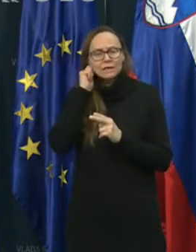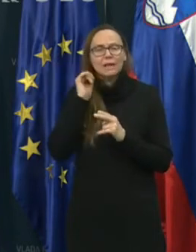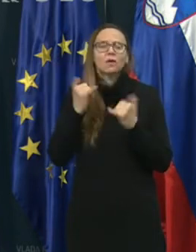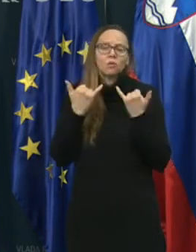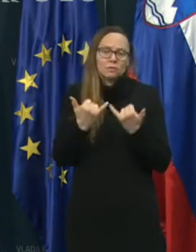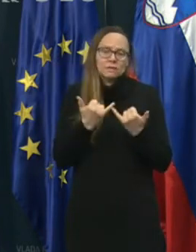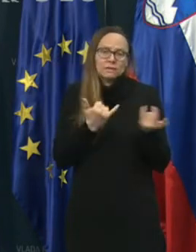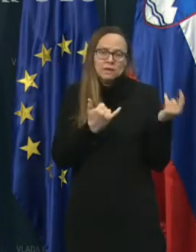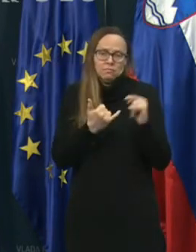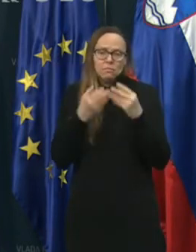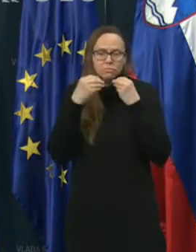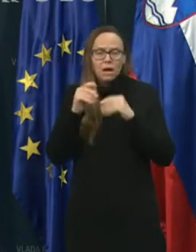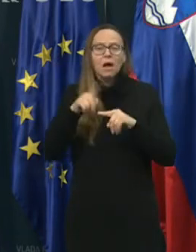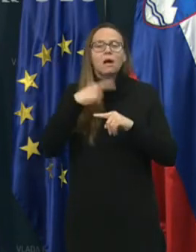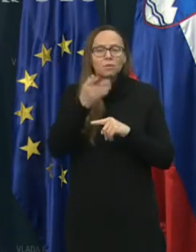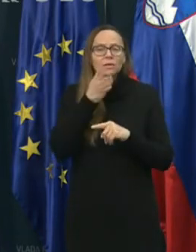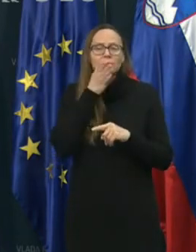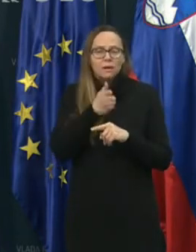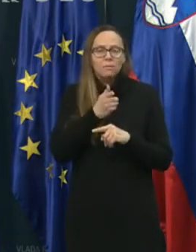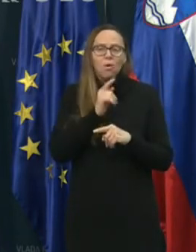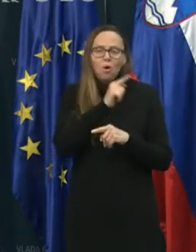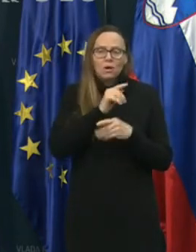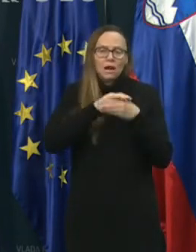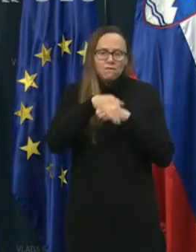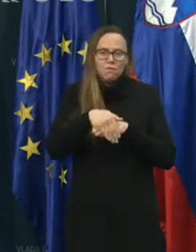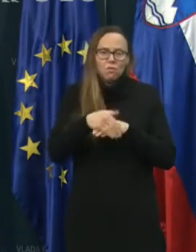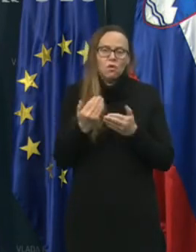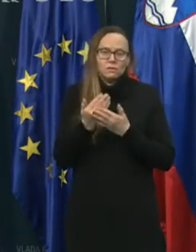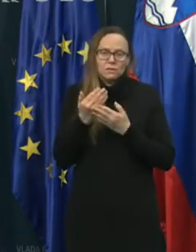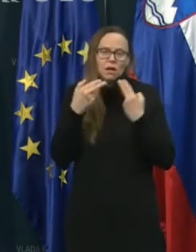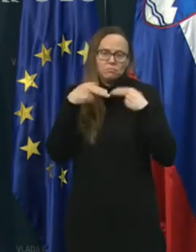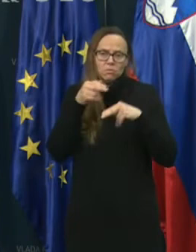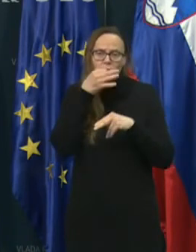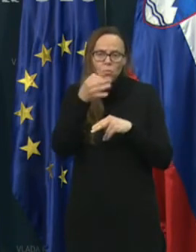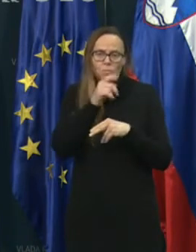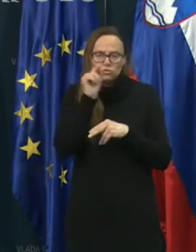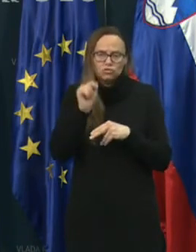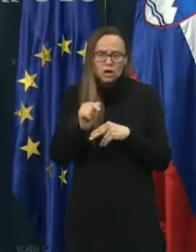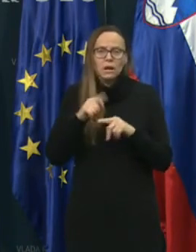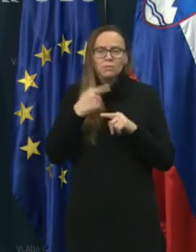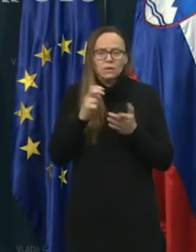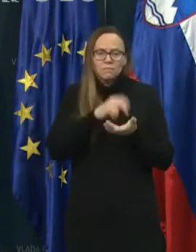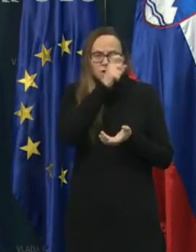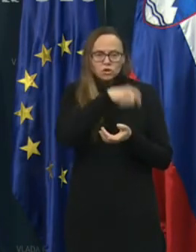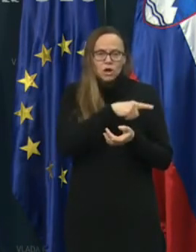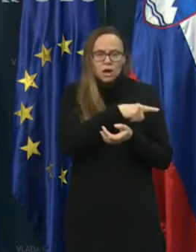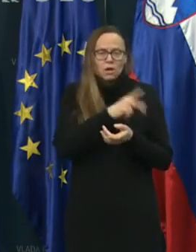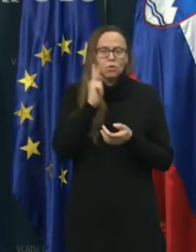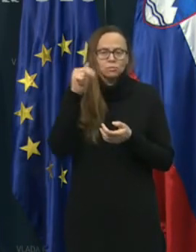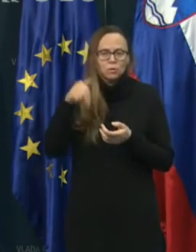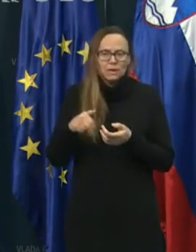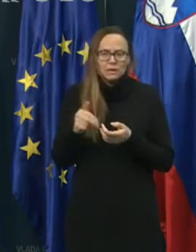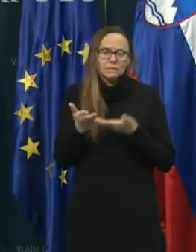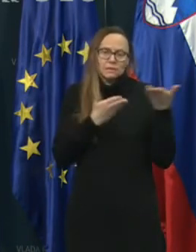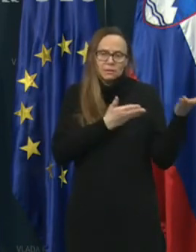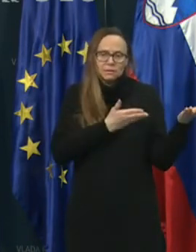spregovori. Potem pa bo najprej ona, potem pa še jaz odgovoril na nekaj vprašanj. Lepo prosim, državna